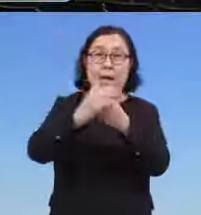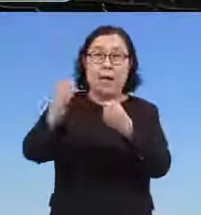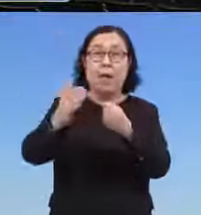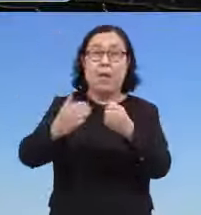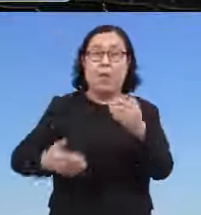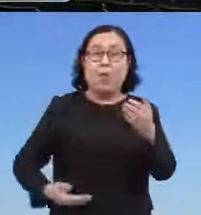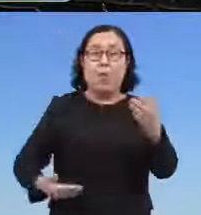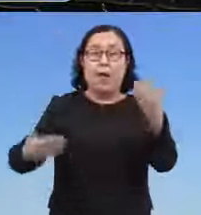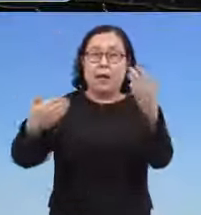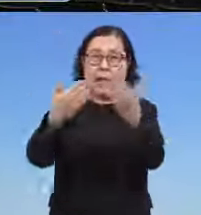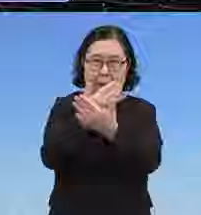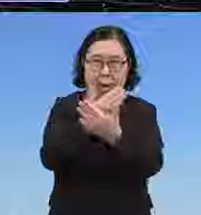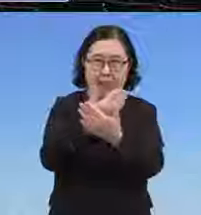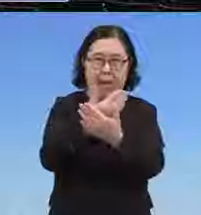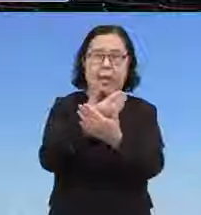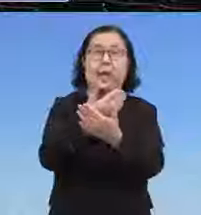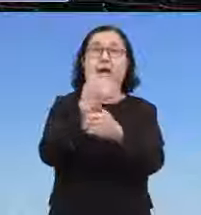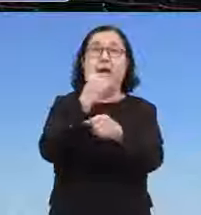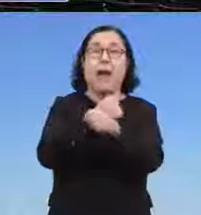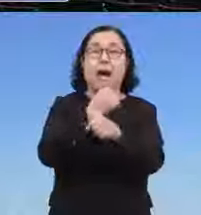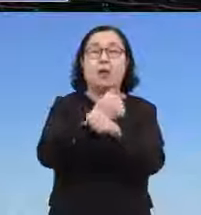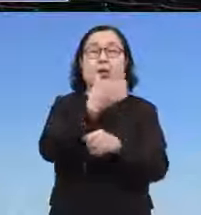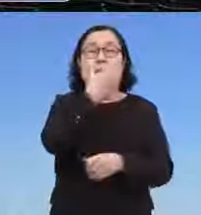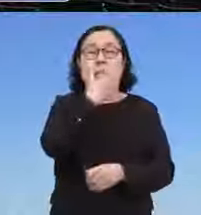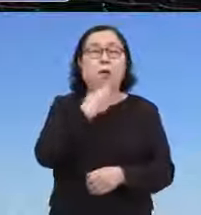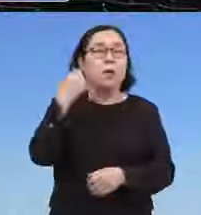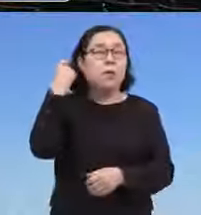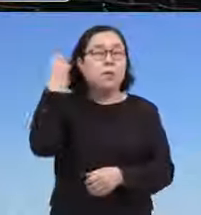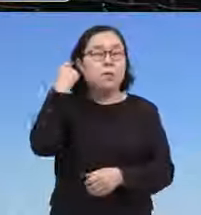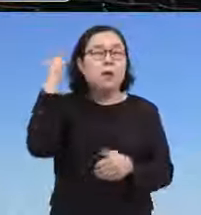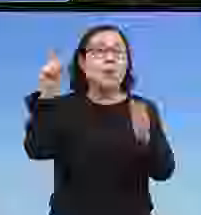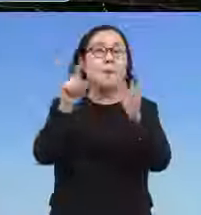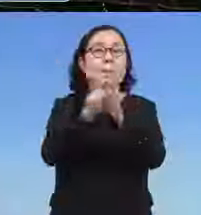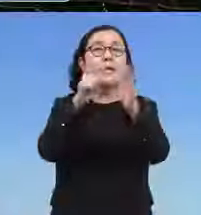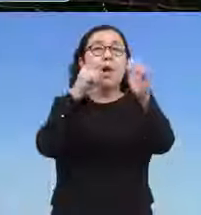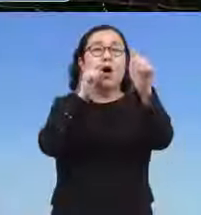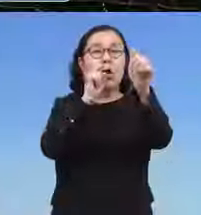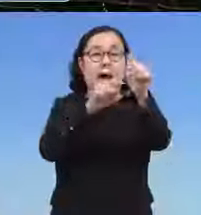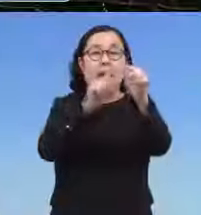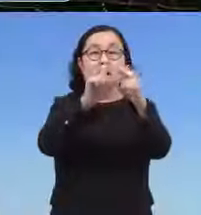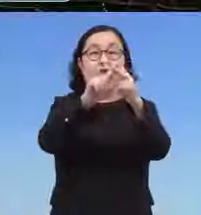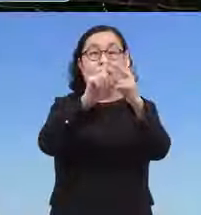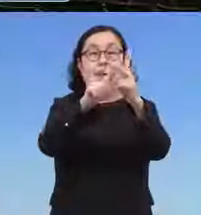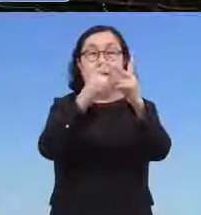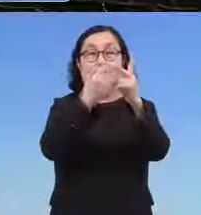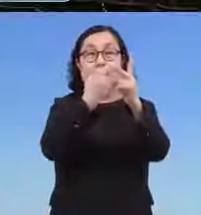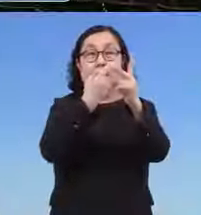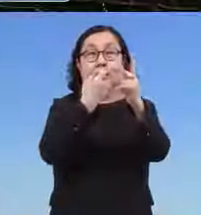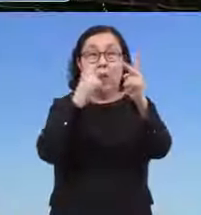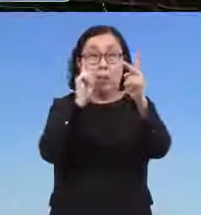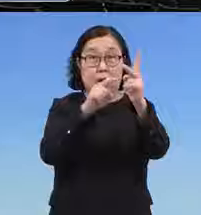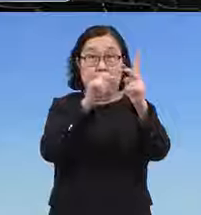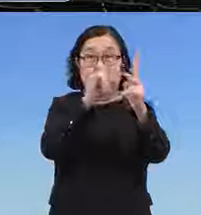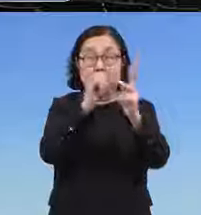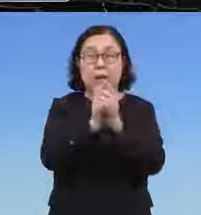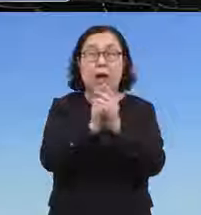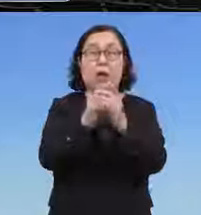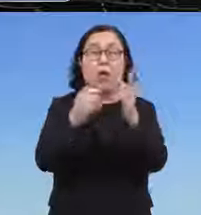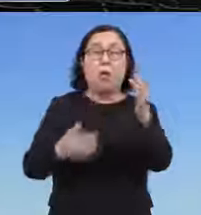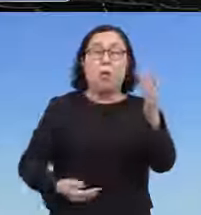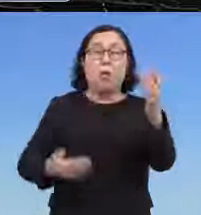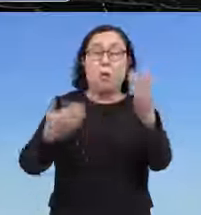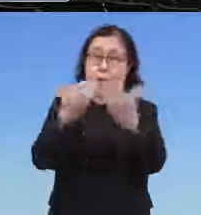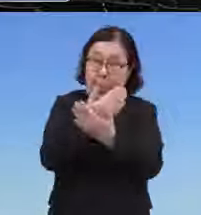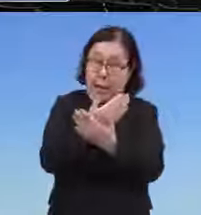가까이 왔으니, 그 다음 보세요. 회개하고 복음을 믿어라 하시니라. 여기 보면은 두 가지 명령이